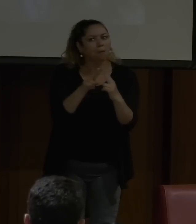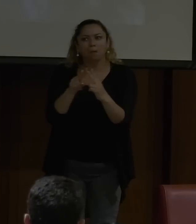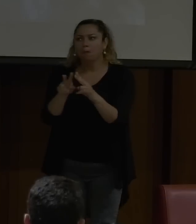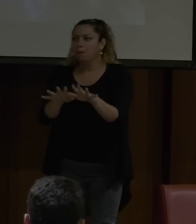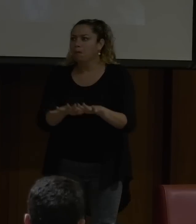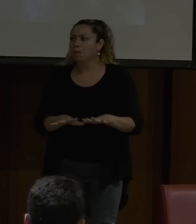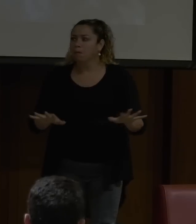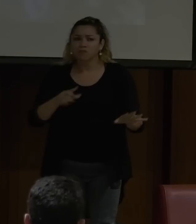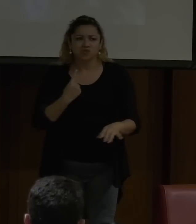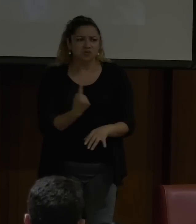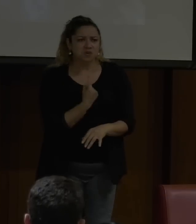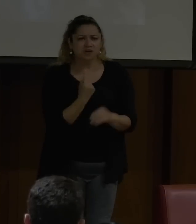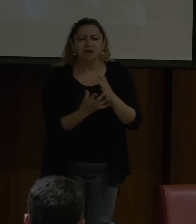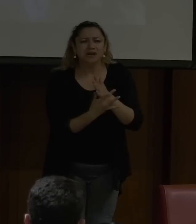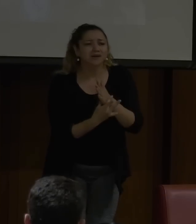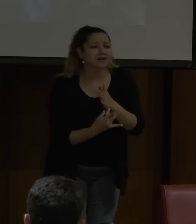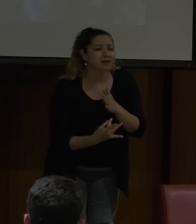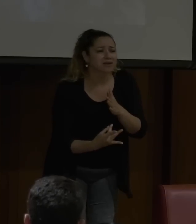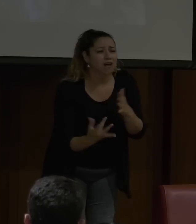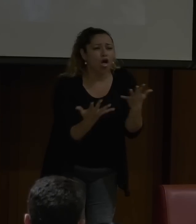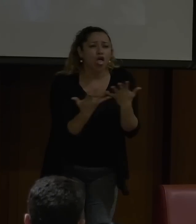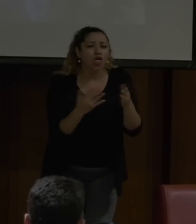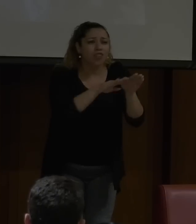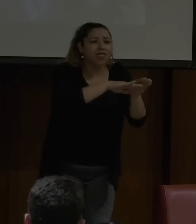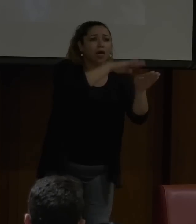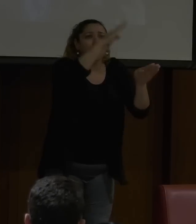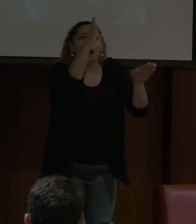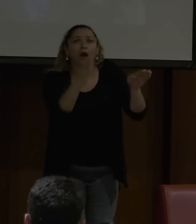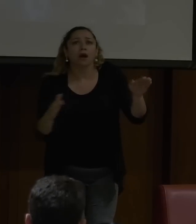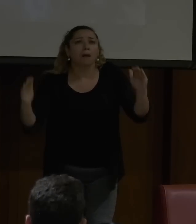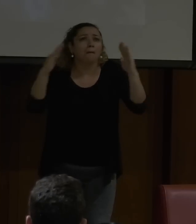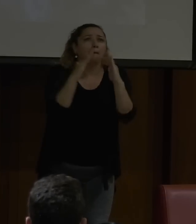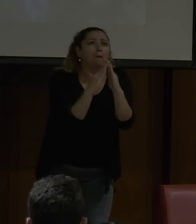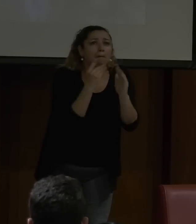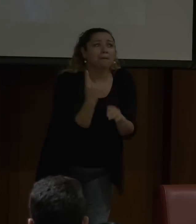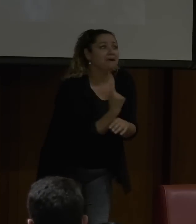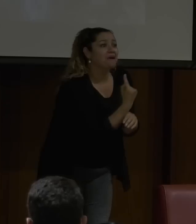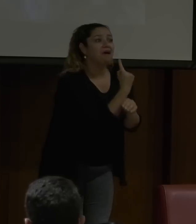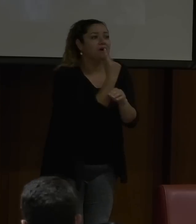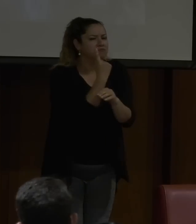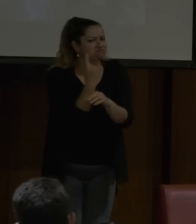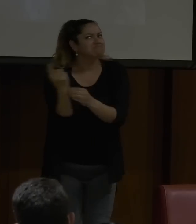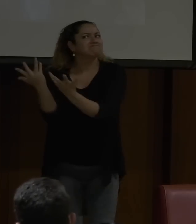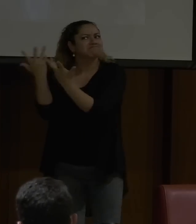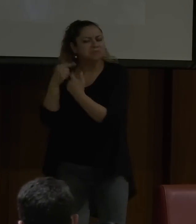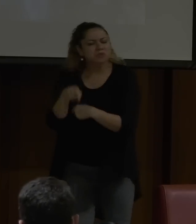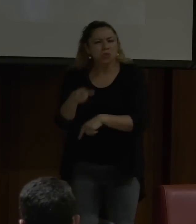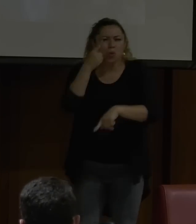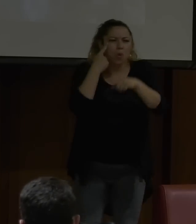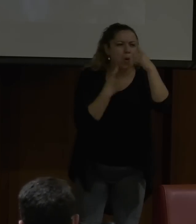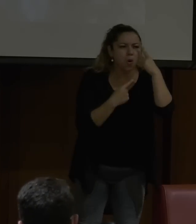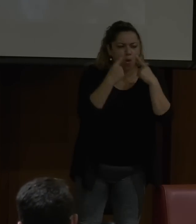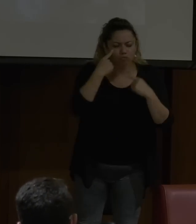se crió lleno de miseria, allá en la monotonía. Dicen que supo llorar lágrimas